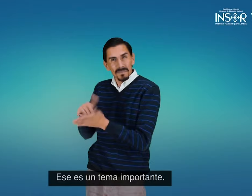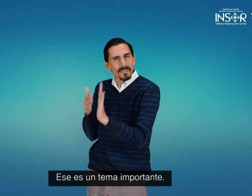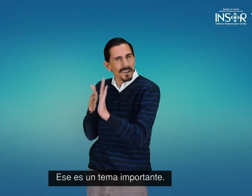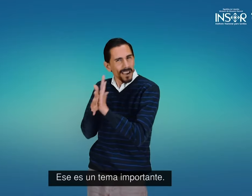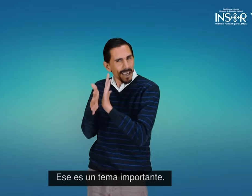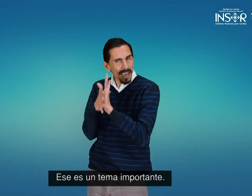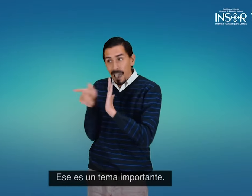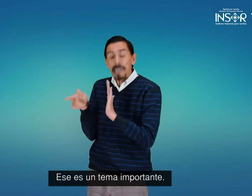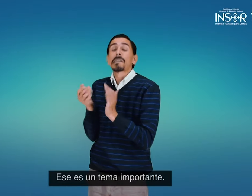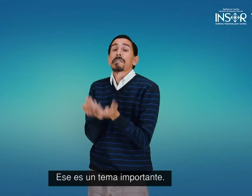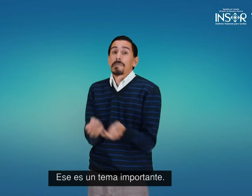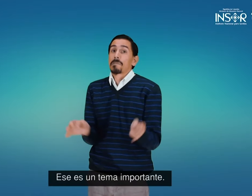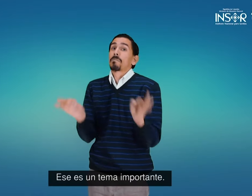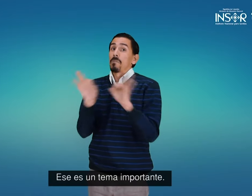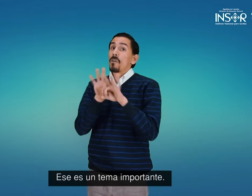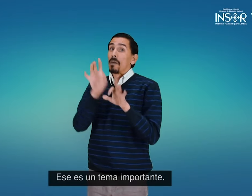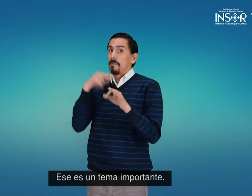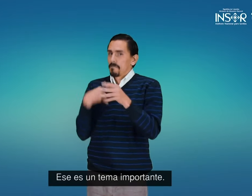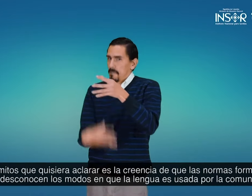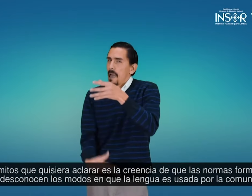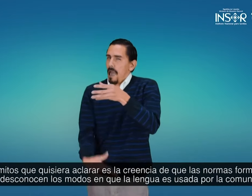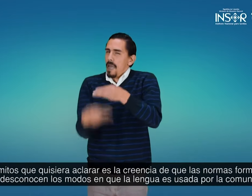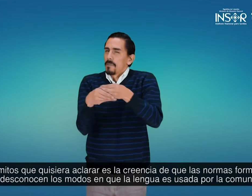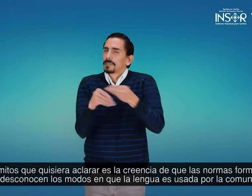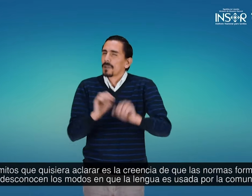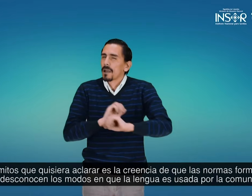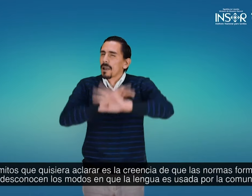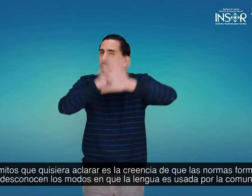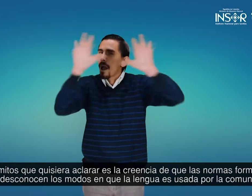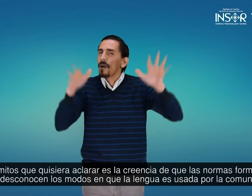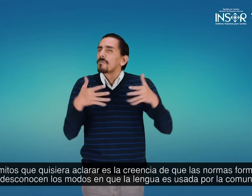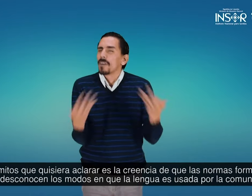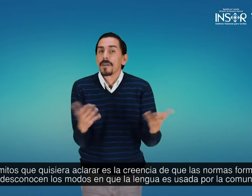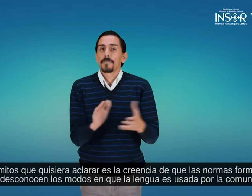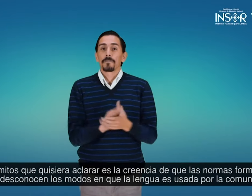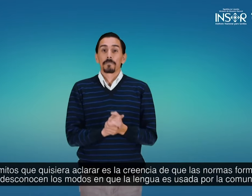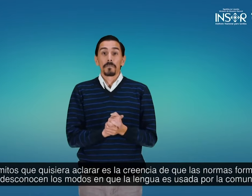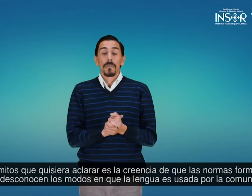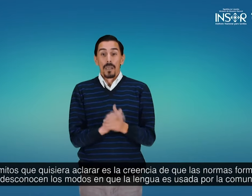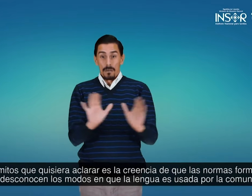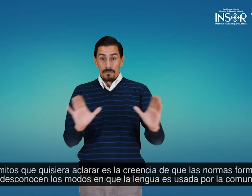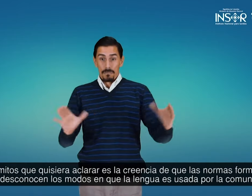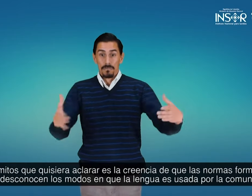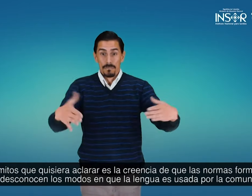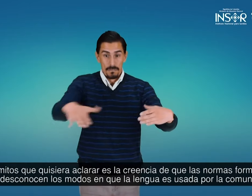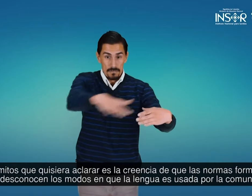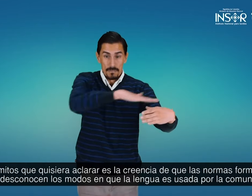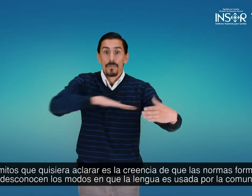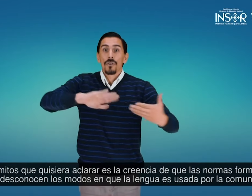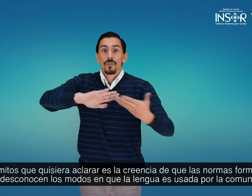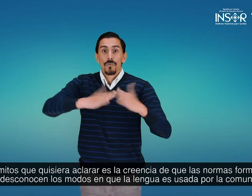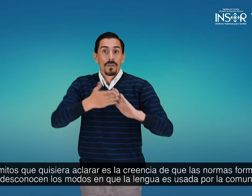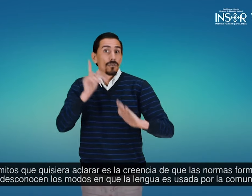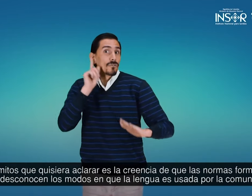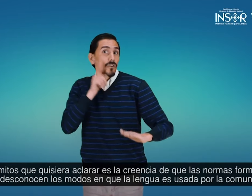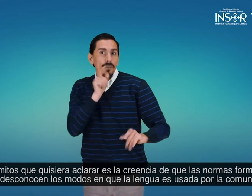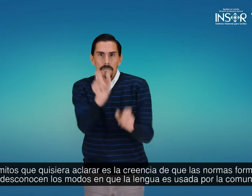Ese es un tema importante. Otro de los mitos que quisiera aclarar es la creencia de que